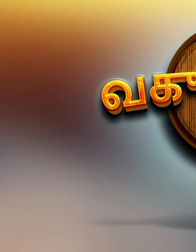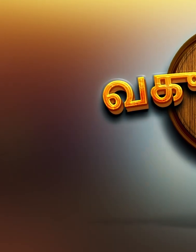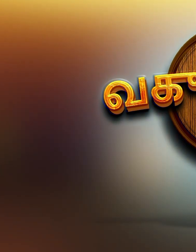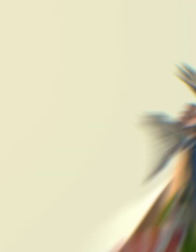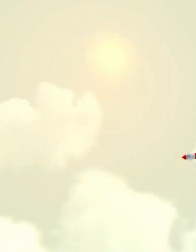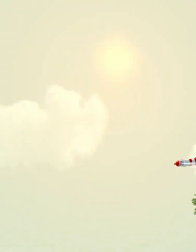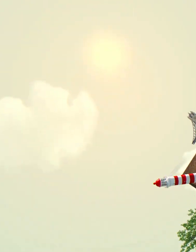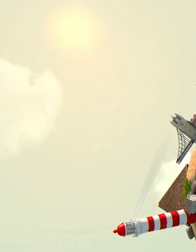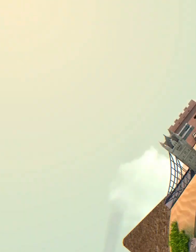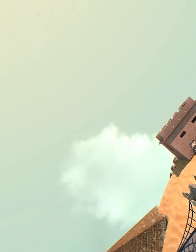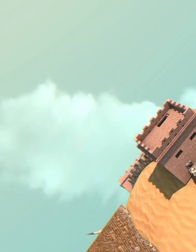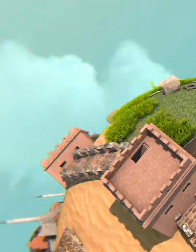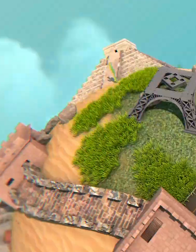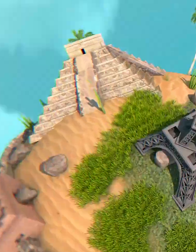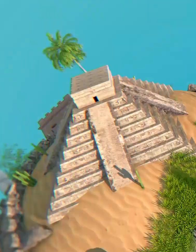இருக்கிறது.